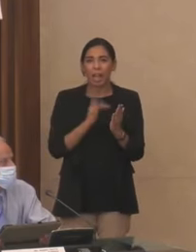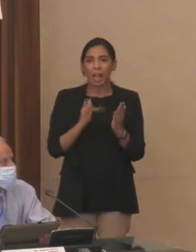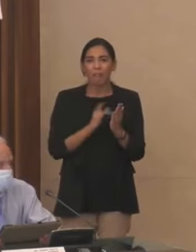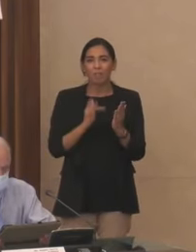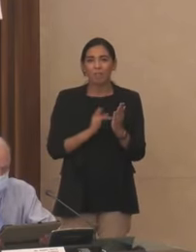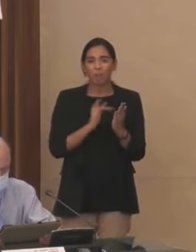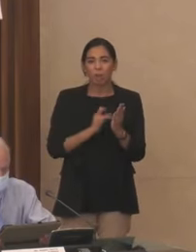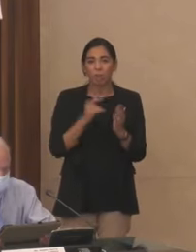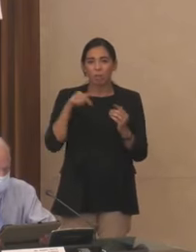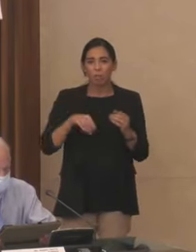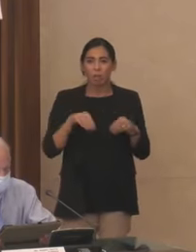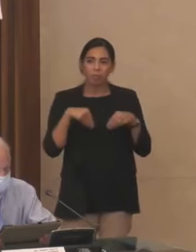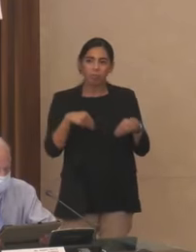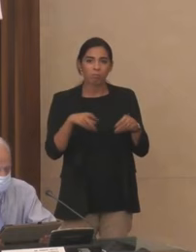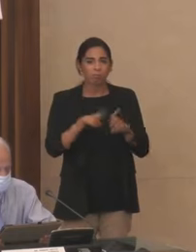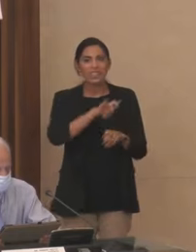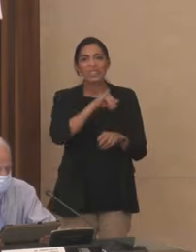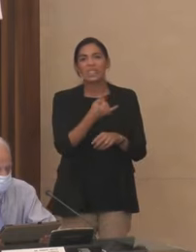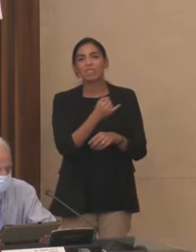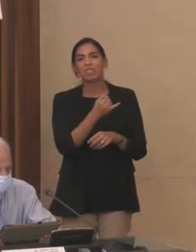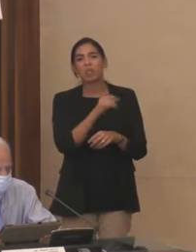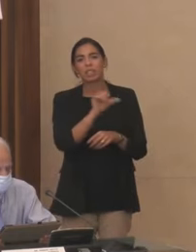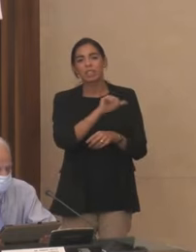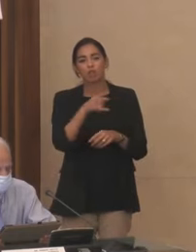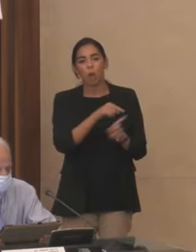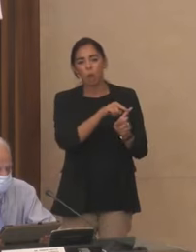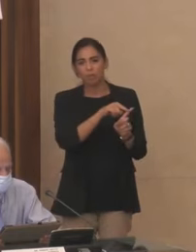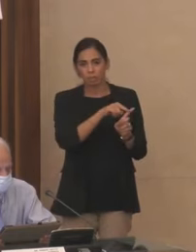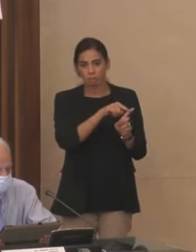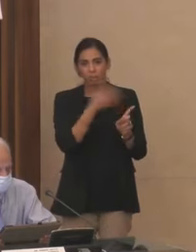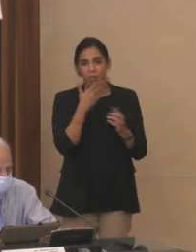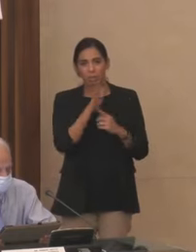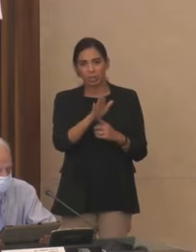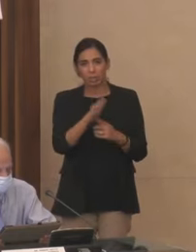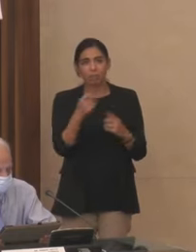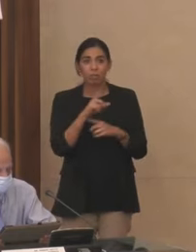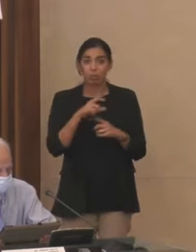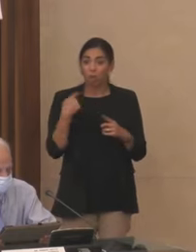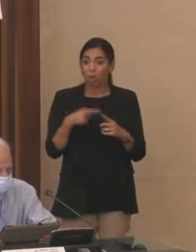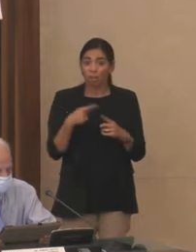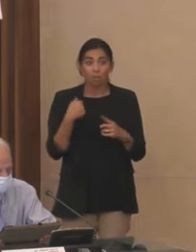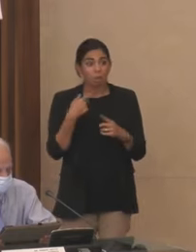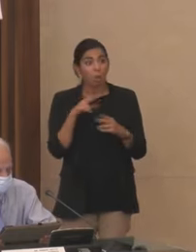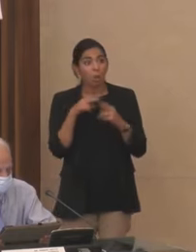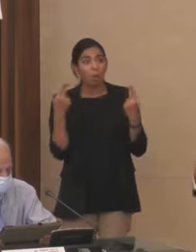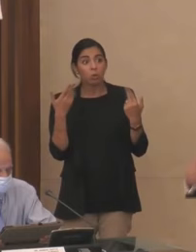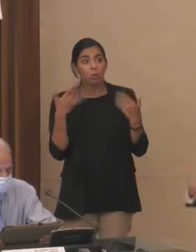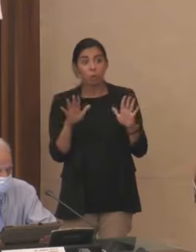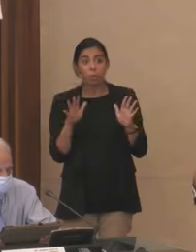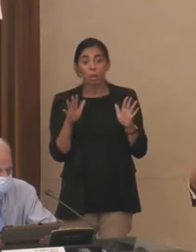alto nero, a presentarvela. In questi giorni ho scoperto che purtroppo l'Apple Store